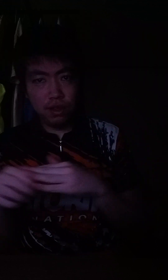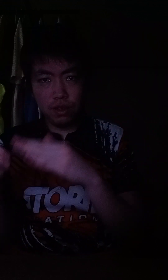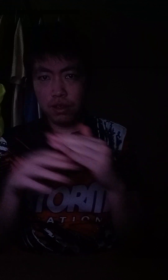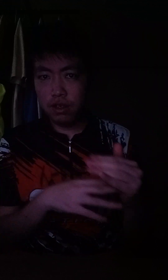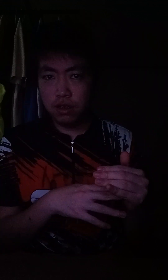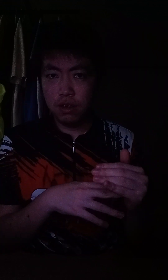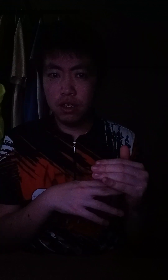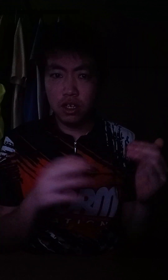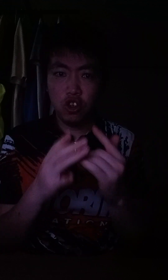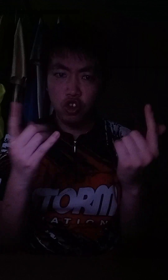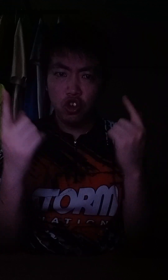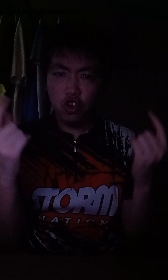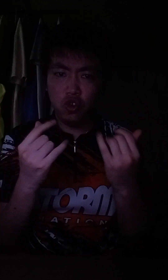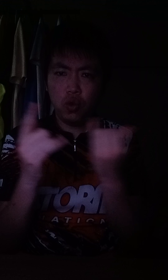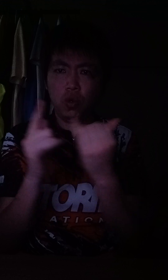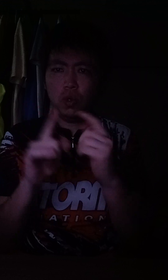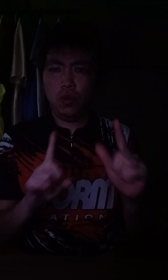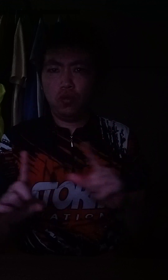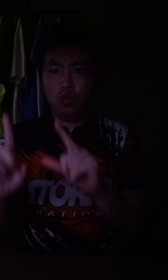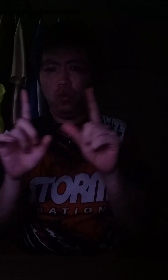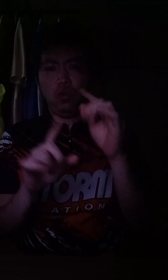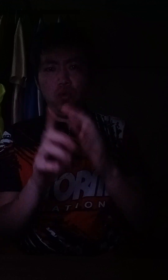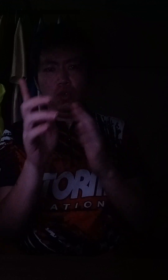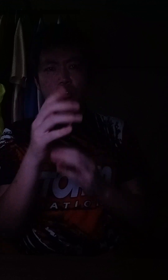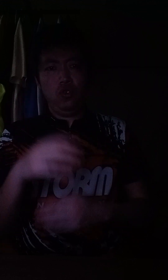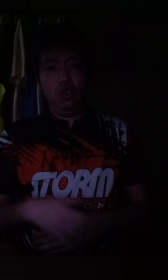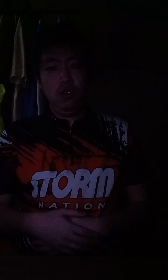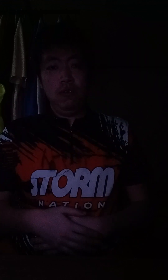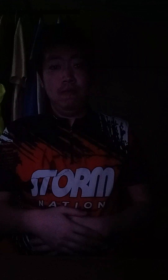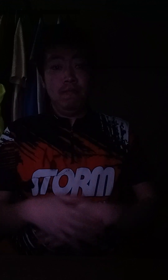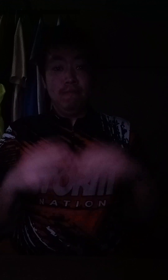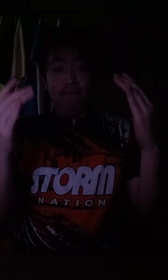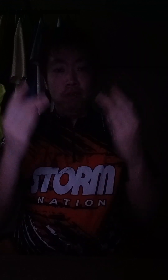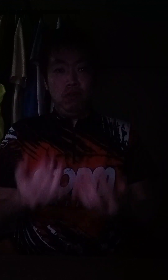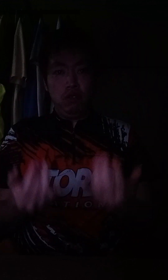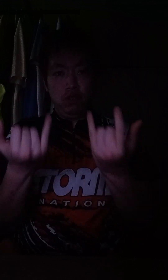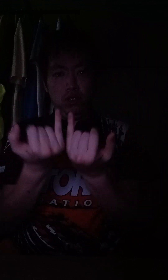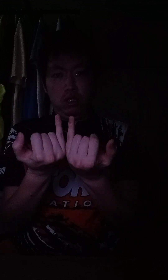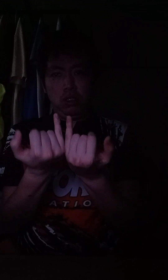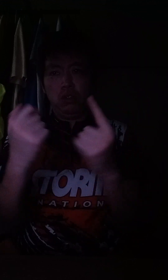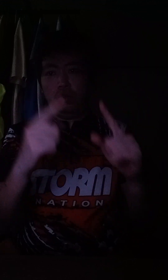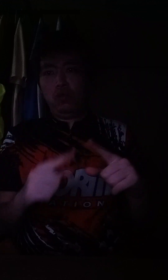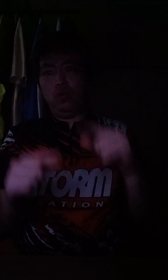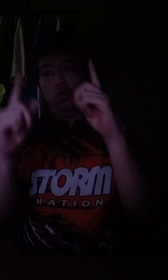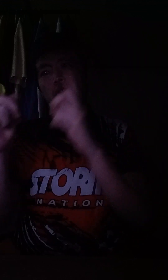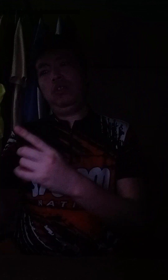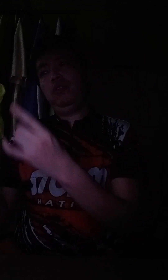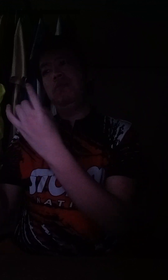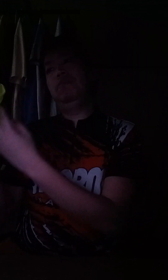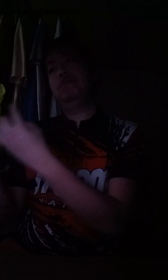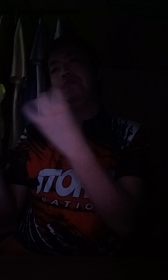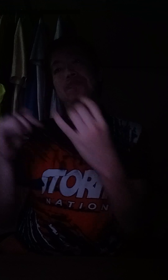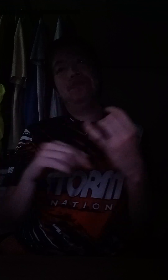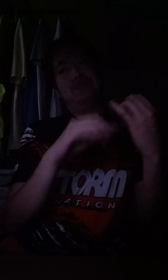결과물로 심부전 초기 상태예요. 그 신장 기능이 약화되면 결국 투석이나 신장 이식을 받아야